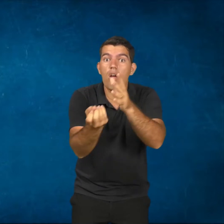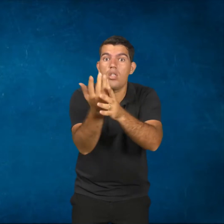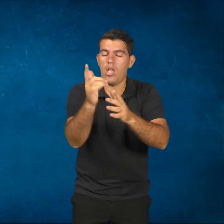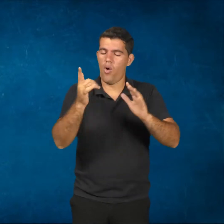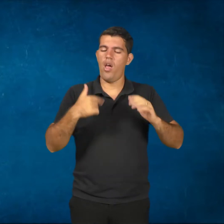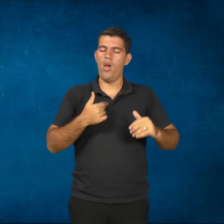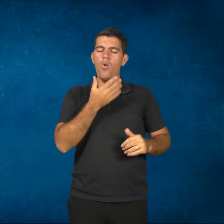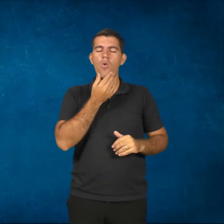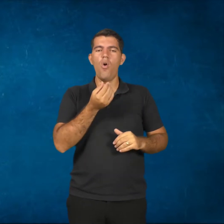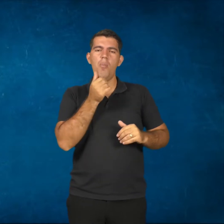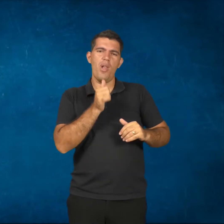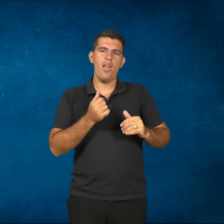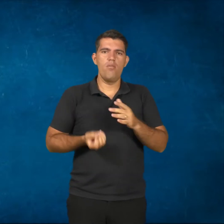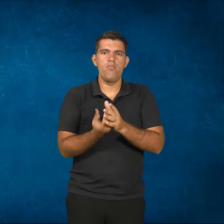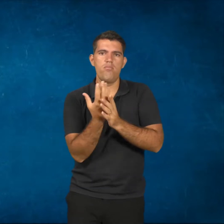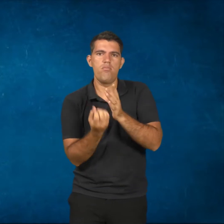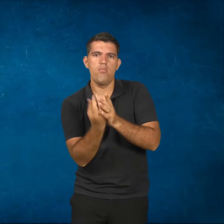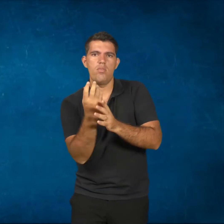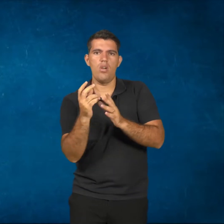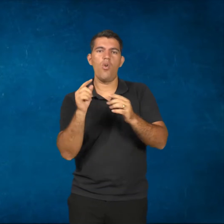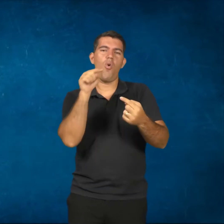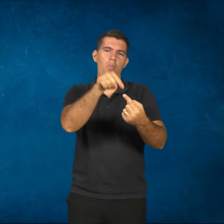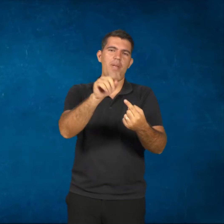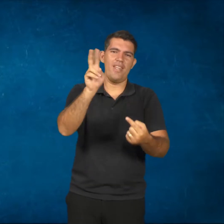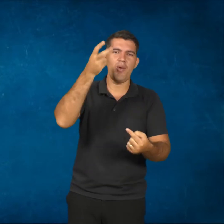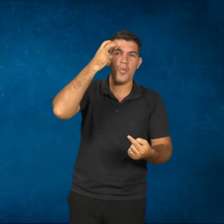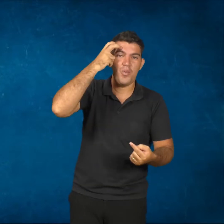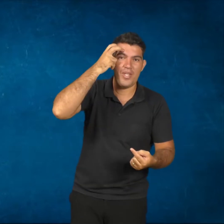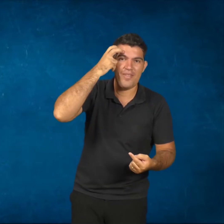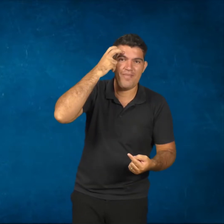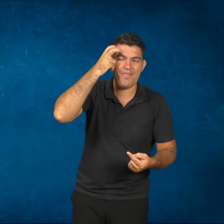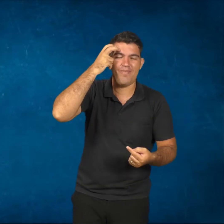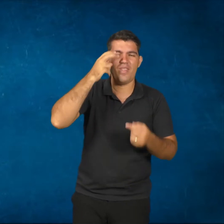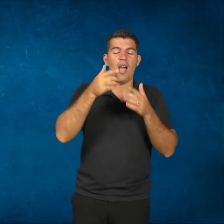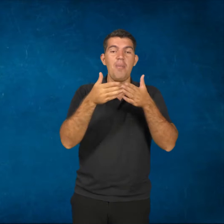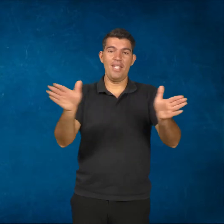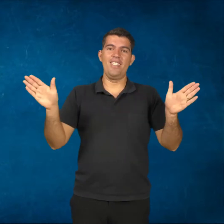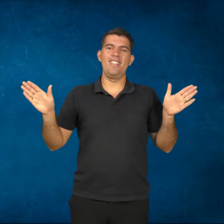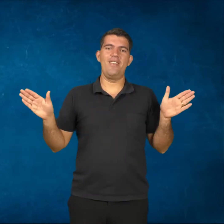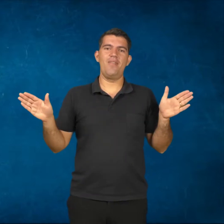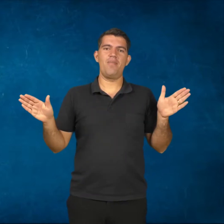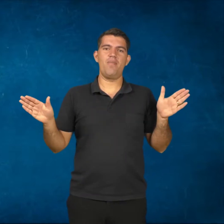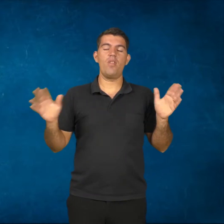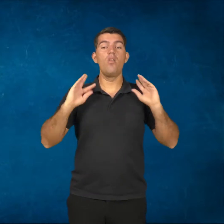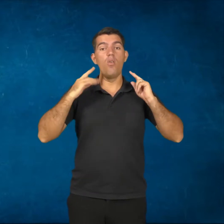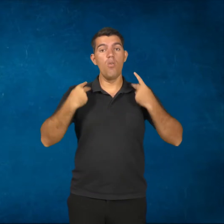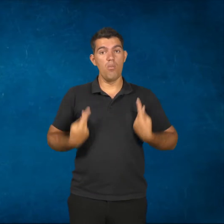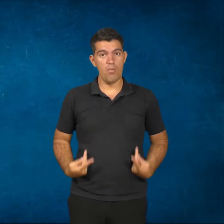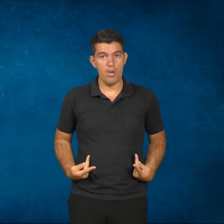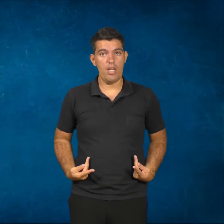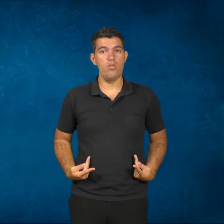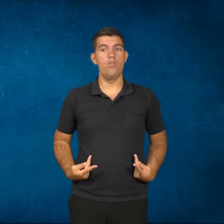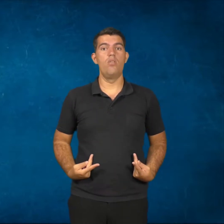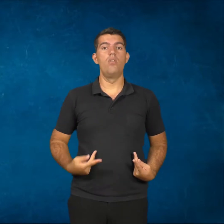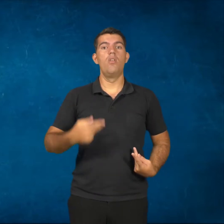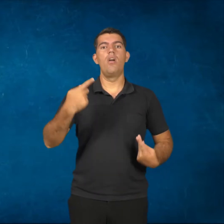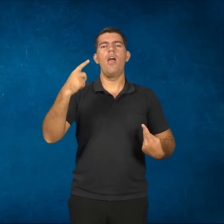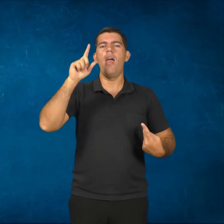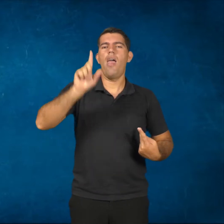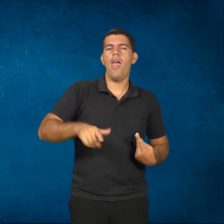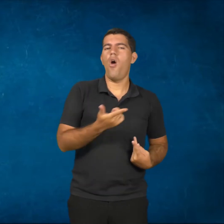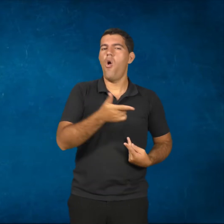nós chamamos de cultura, nesse sentido abrangente de cultura. E o homem, por conta disso, ele tem uma